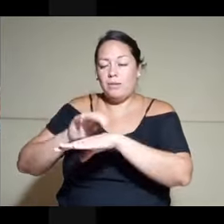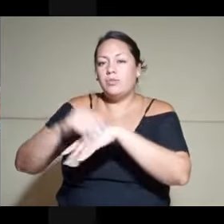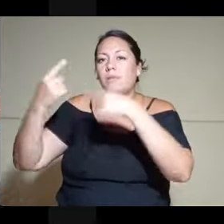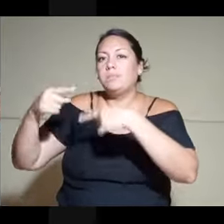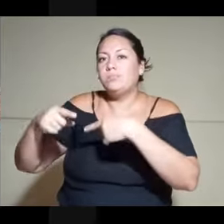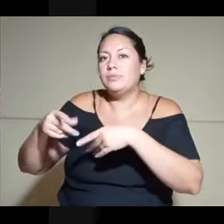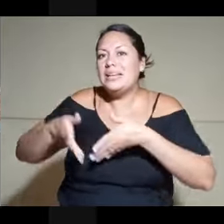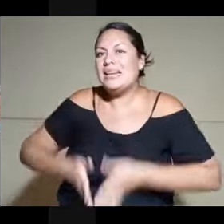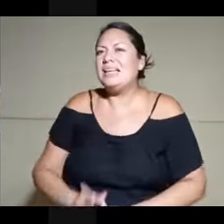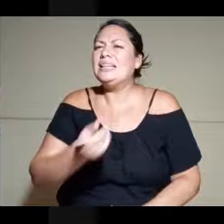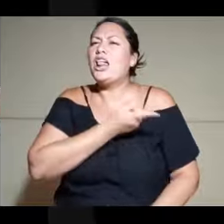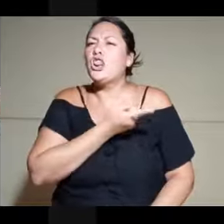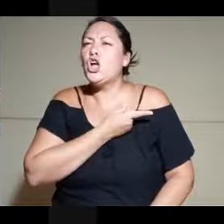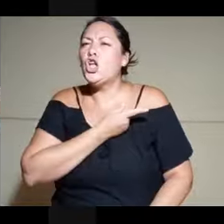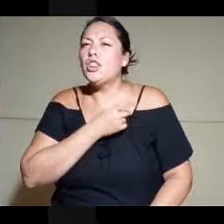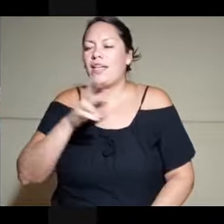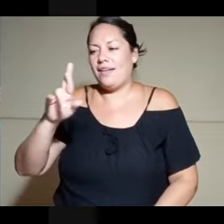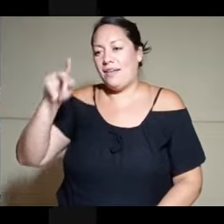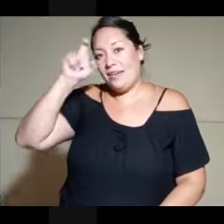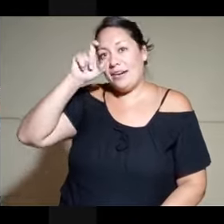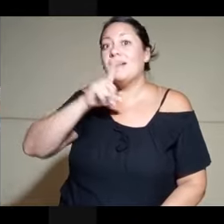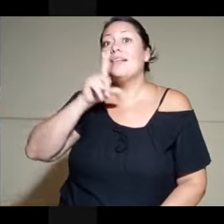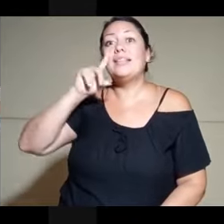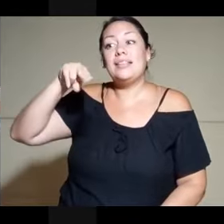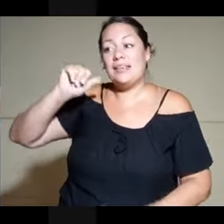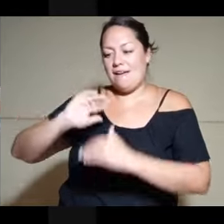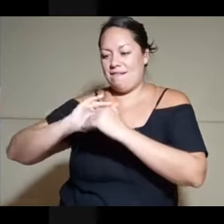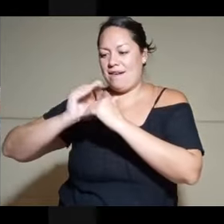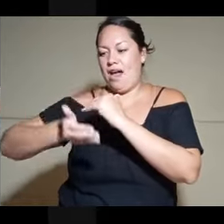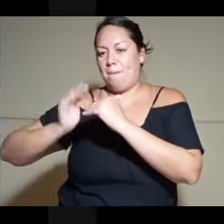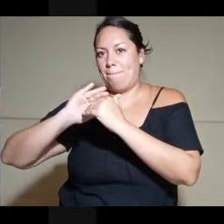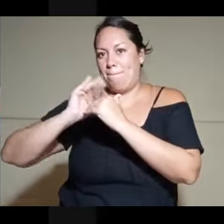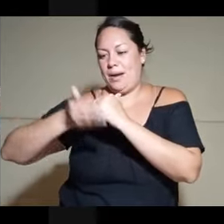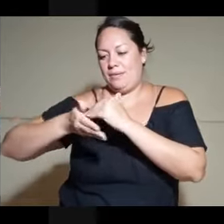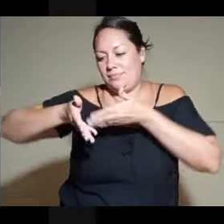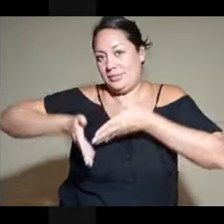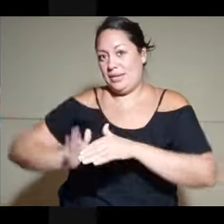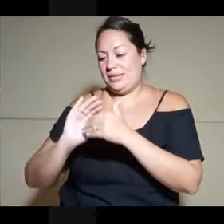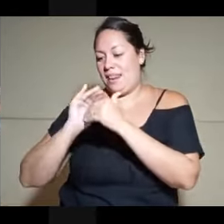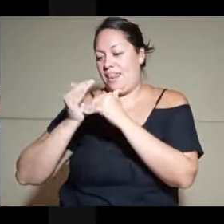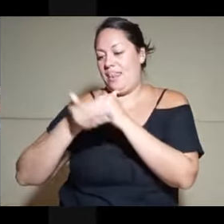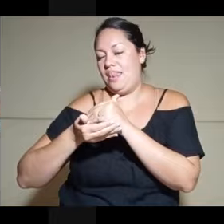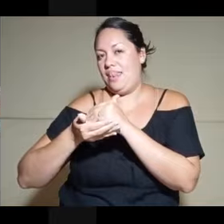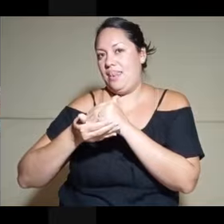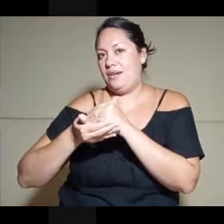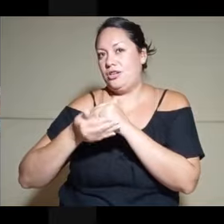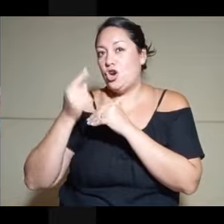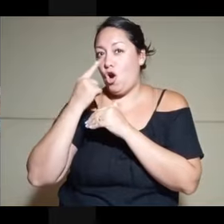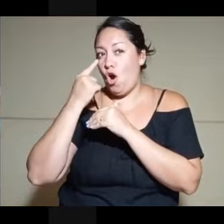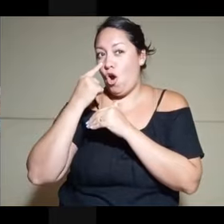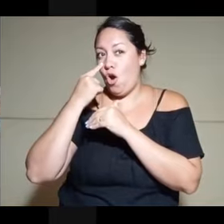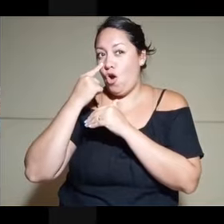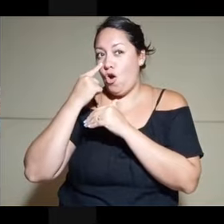Es el que nos permite ver. Entonces el nervio óptico lo que hace es, nace en las células de la retina del ojo, que